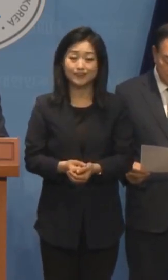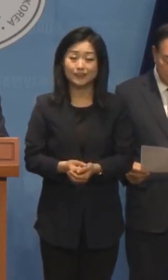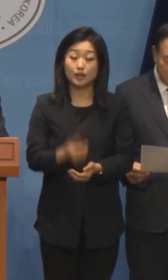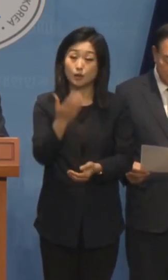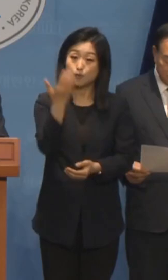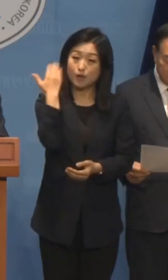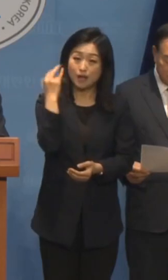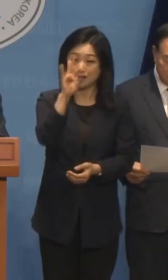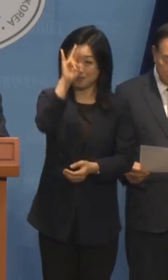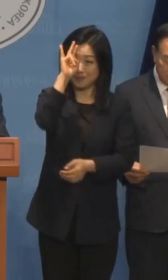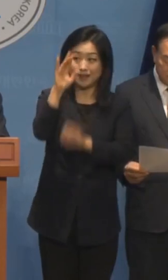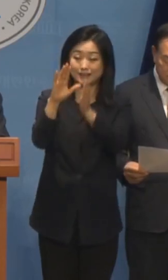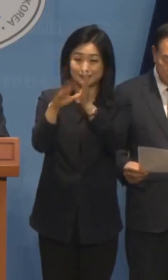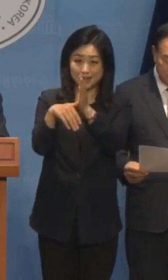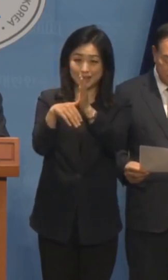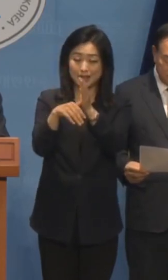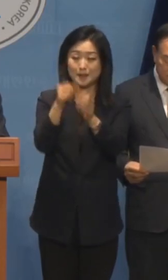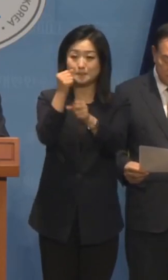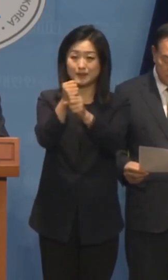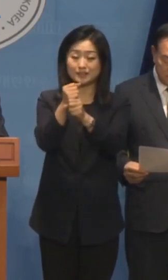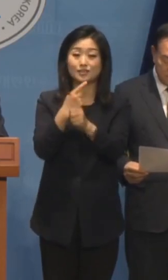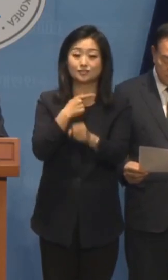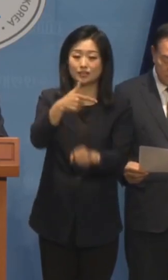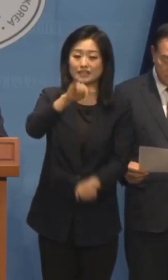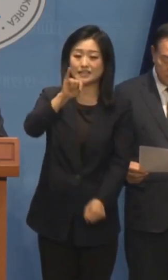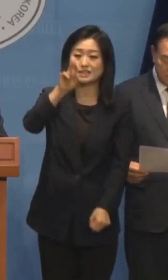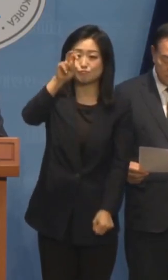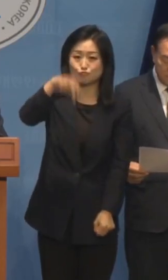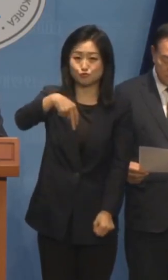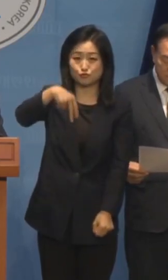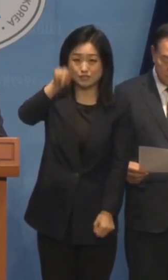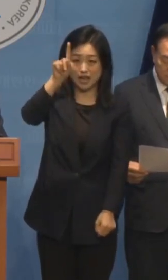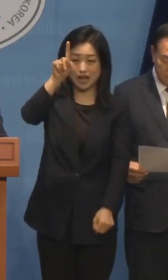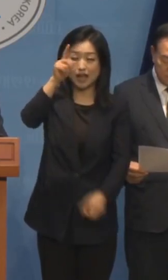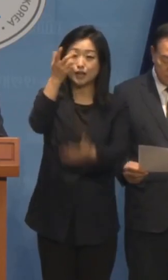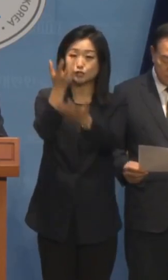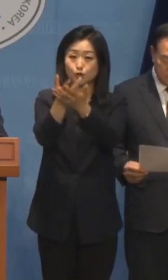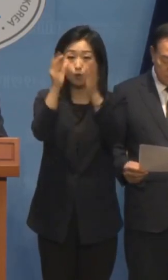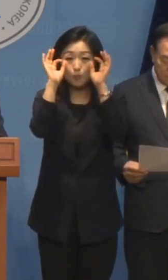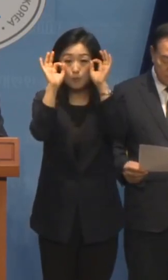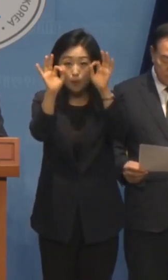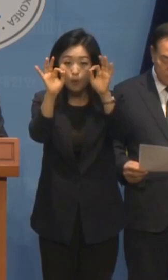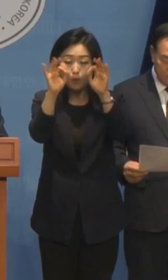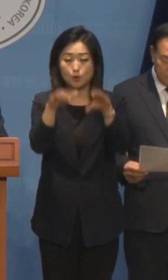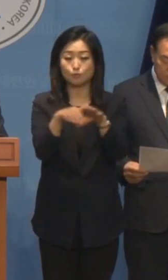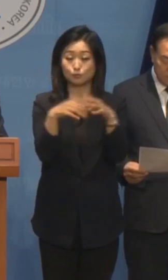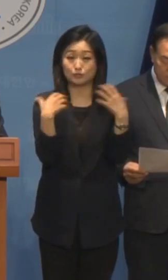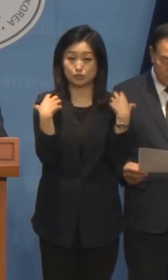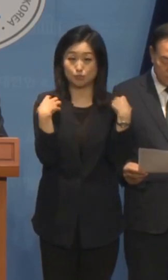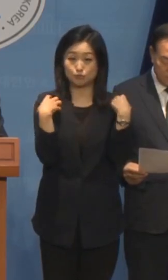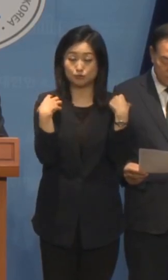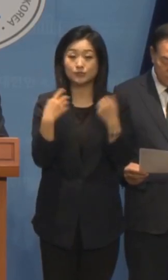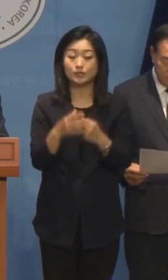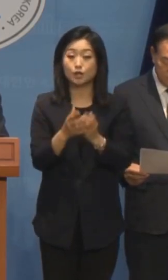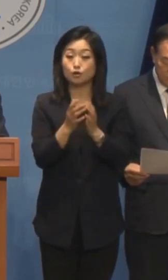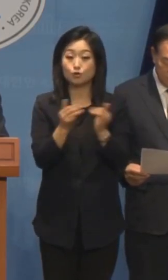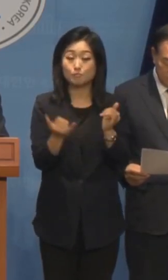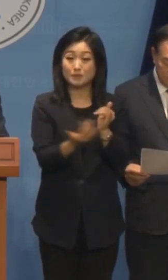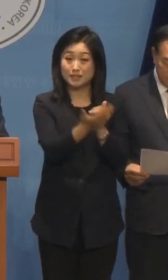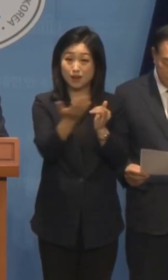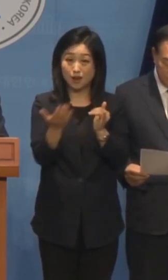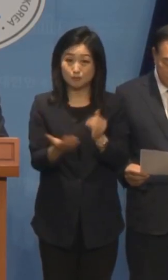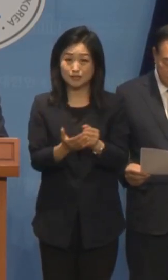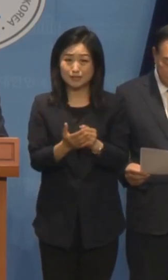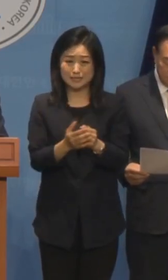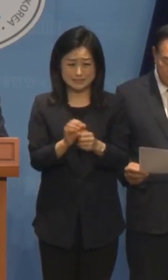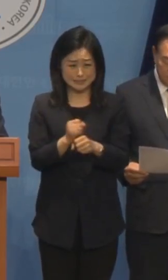과거 박근혜 정부 때 작성된 기무사 계엄 문건을 두고 문재인 정부가 대국민